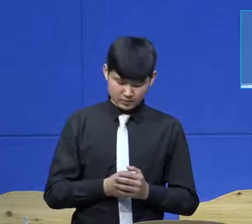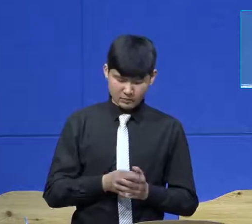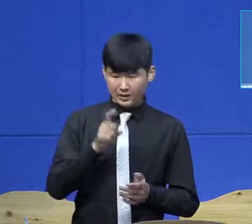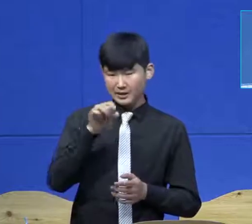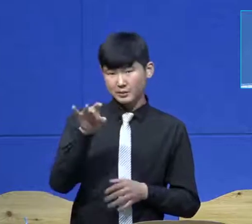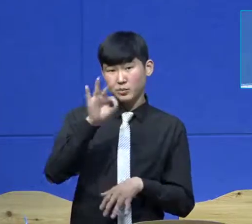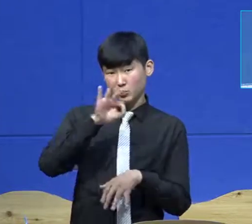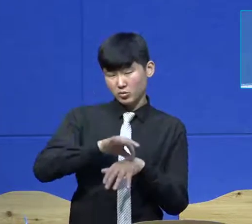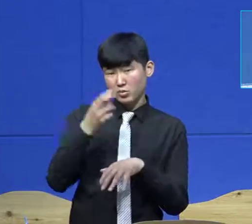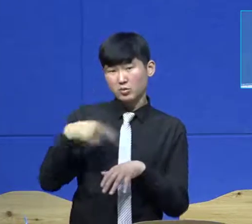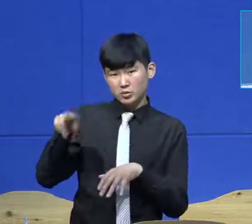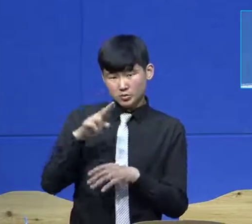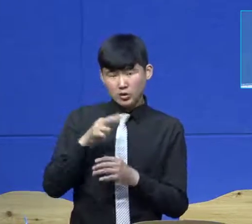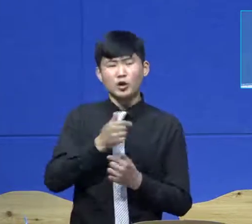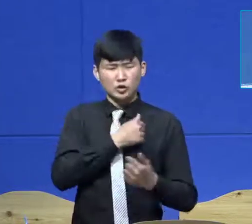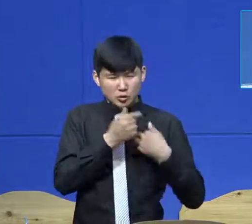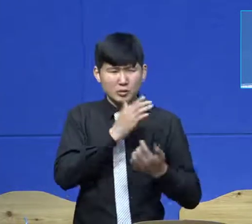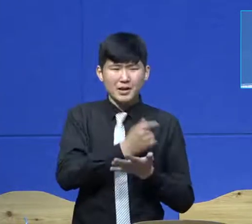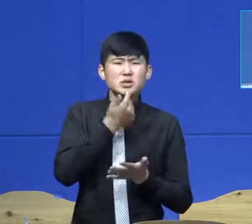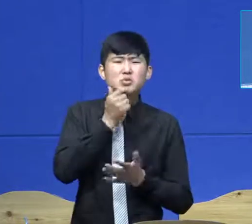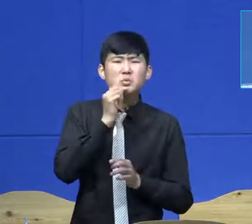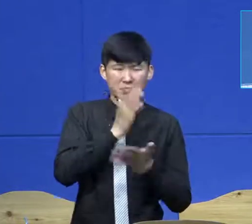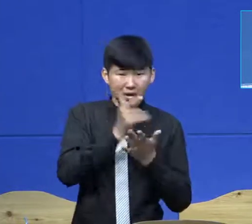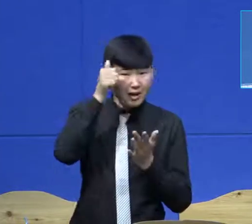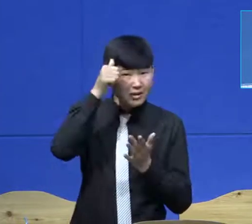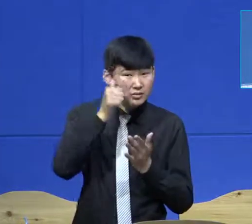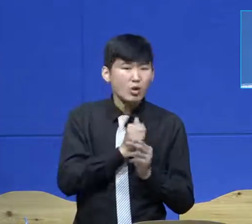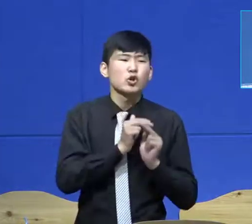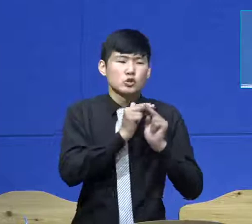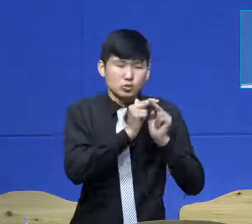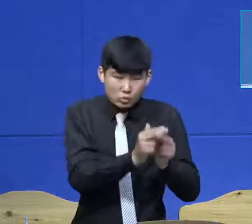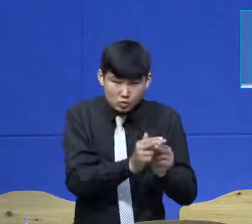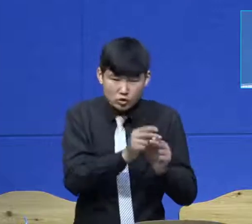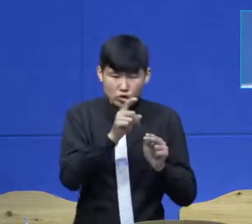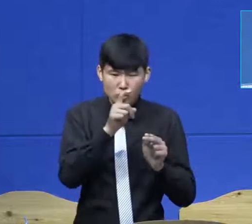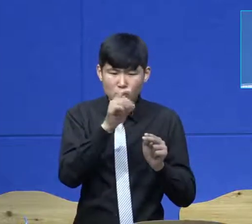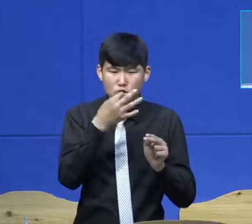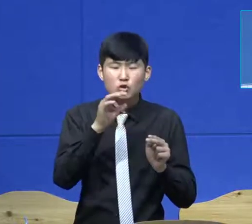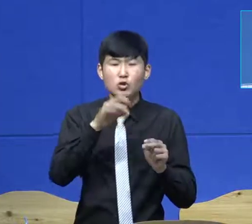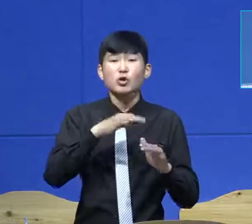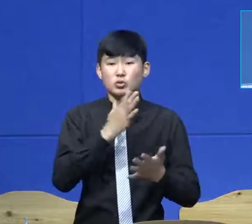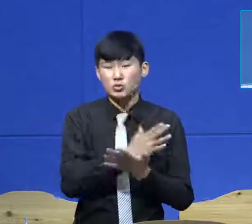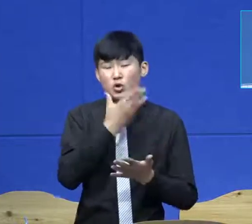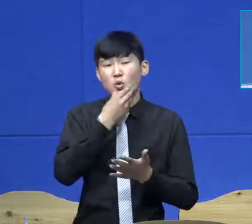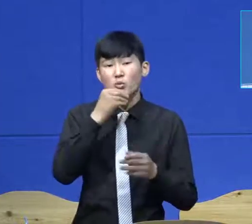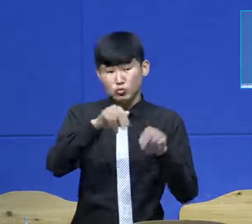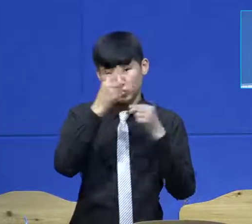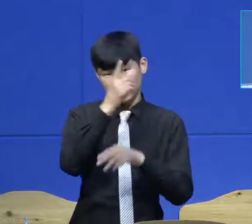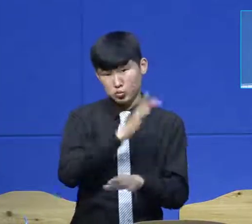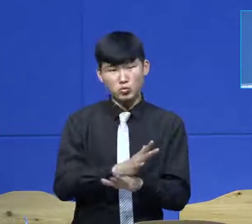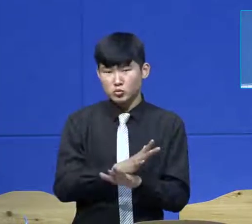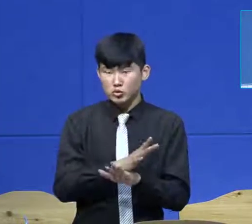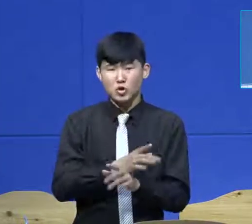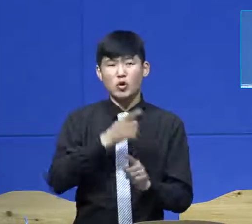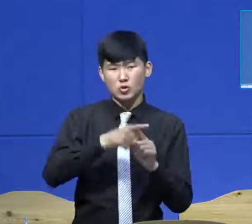халдварт өвчнөөс болоод зовж байгаа хэцүү нөхцөлд байгаа ахын дүүстэй туслая гэсэн хөдөлгөөн явуулсан. Сөүл чуулганаар зогсохгүй нийт